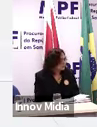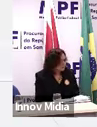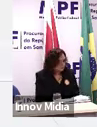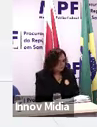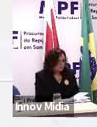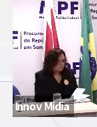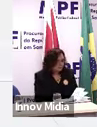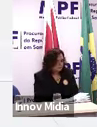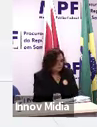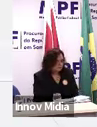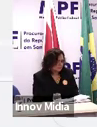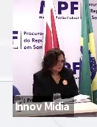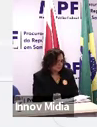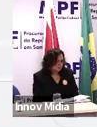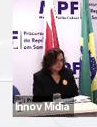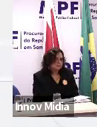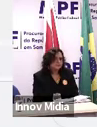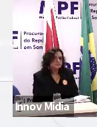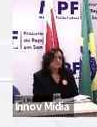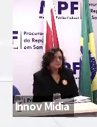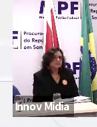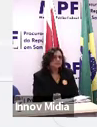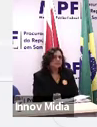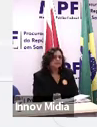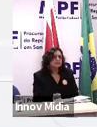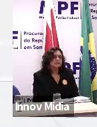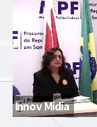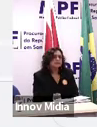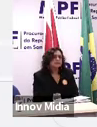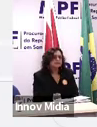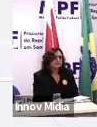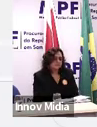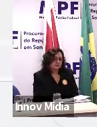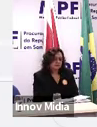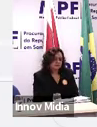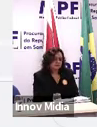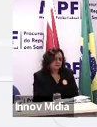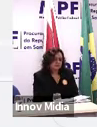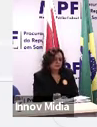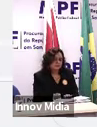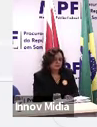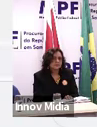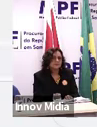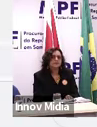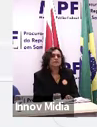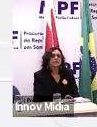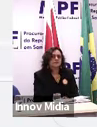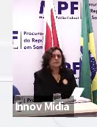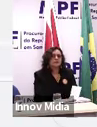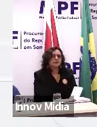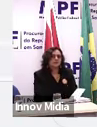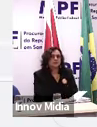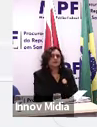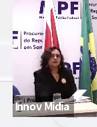complementar eh complementando essa questão do do do do estupro